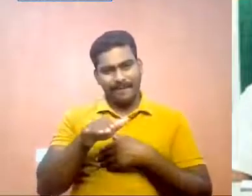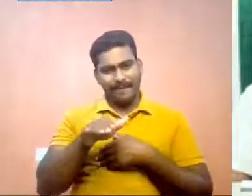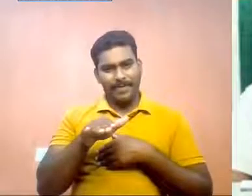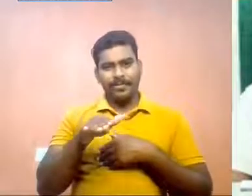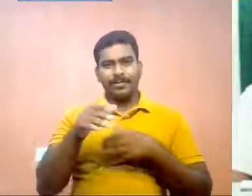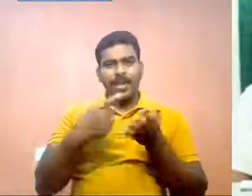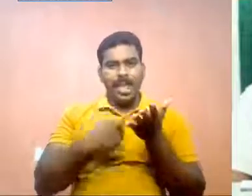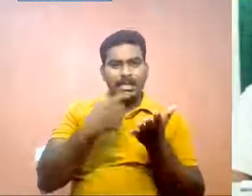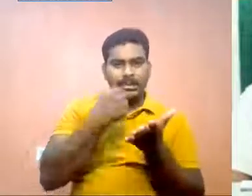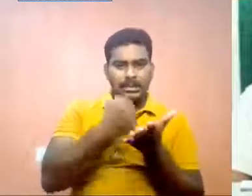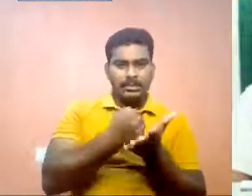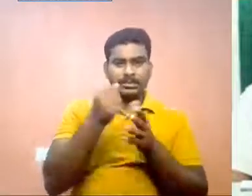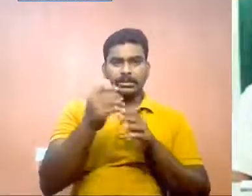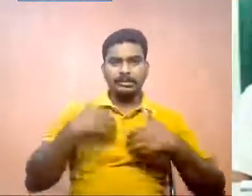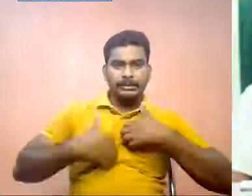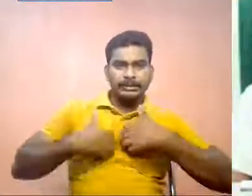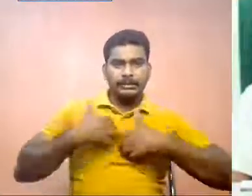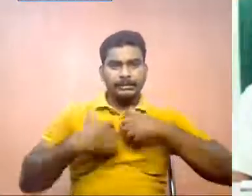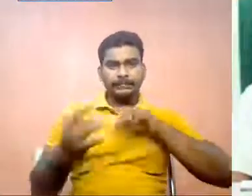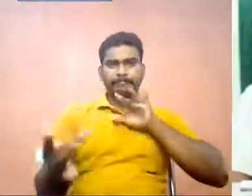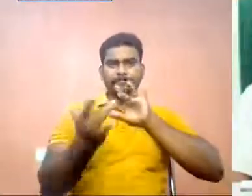രജിസ്ട്രേഷൻ മുടങ്ങുന്നു എന്ന പരാതി വന്നിട്ടുണ്ട്.